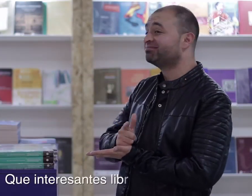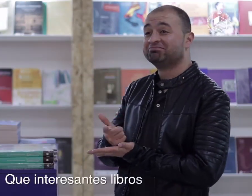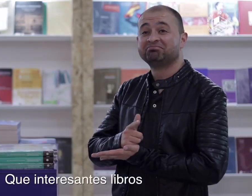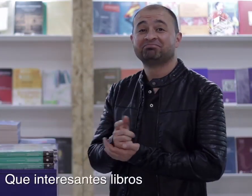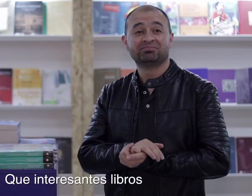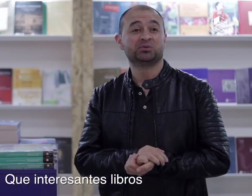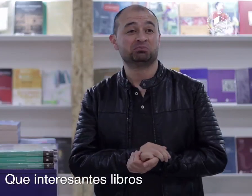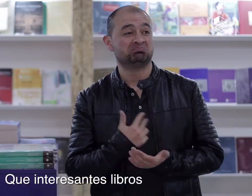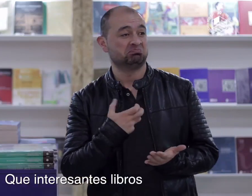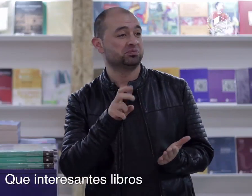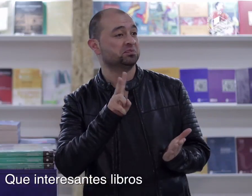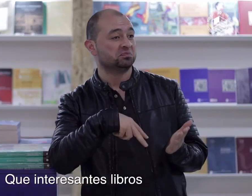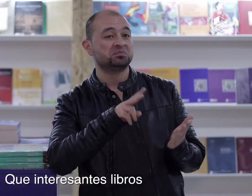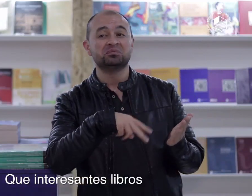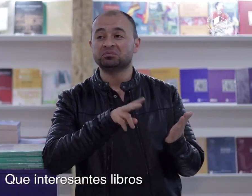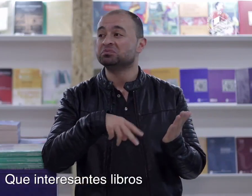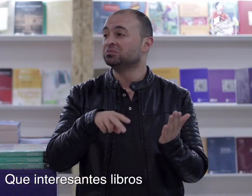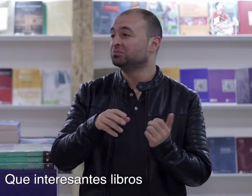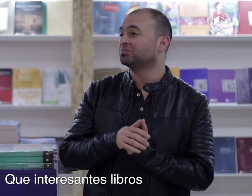¡Qué interesantes libros!